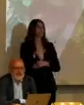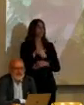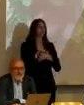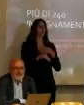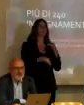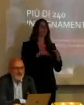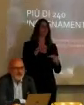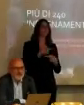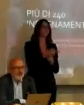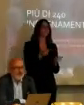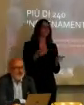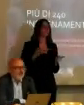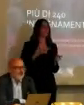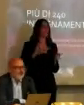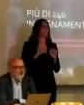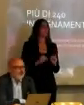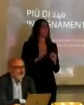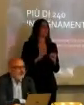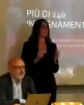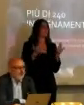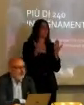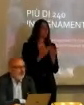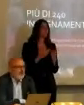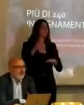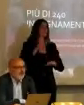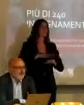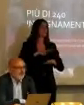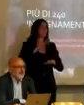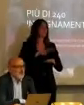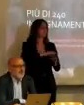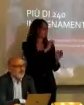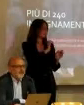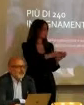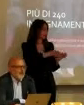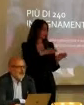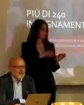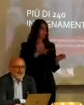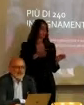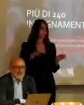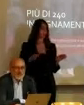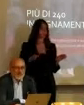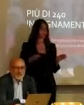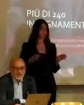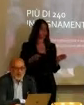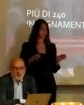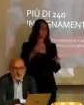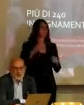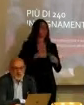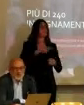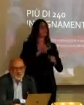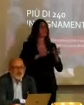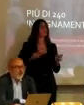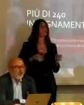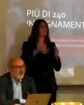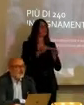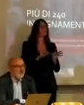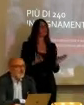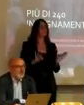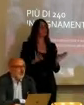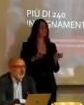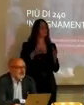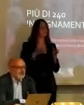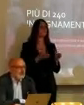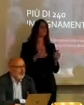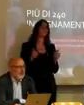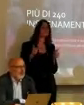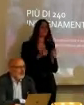di discipline e di persone che sono a vostra disposizione per aiutarvi in questo vostro percorso, con le